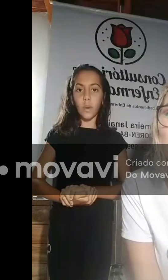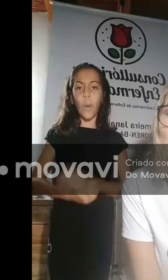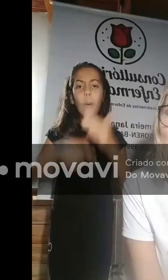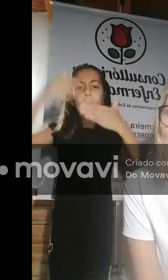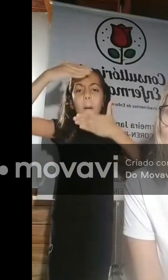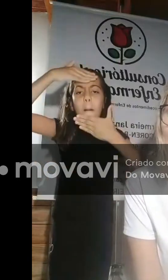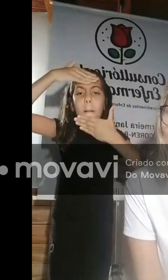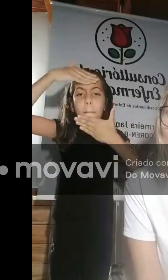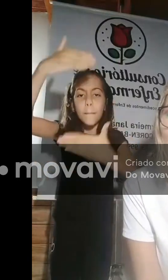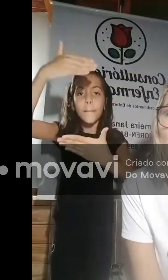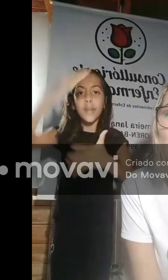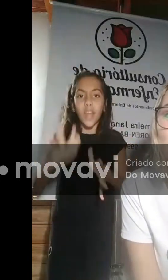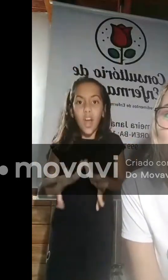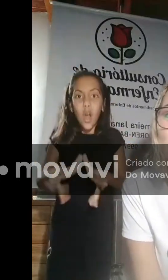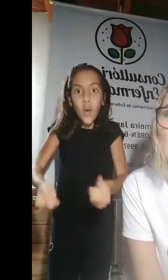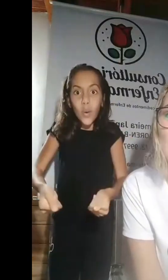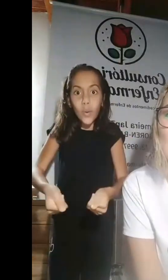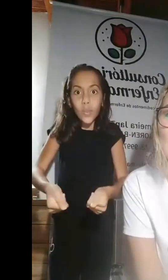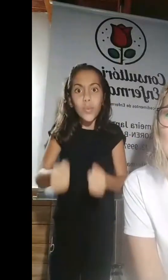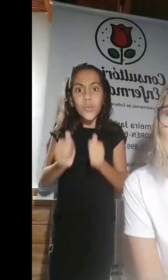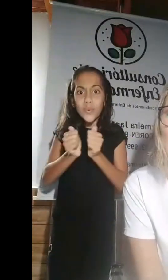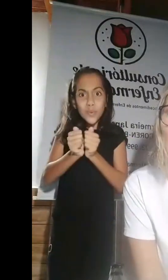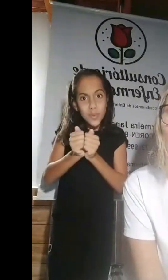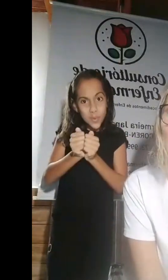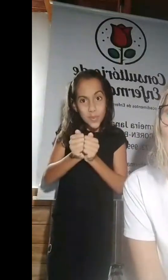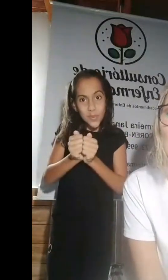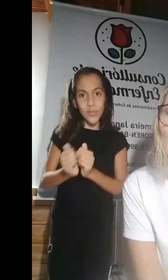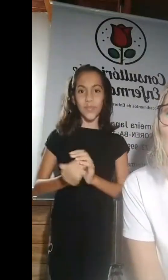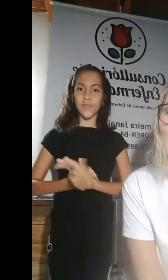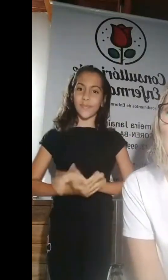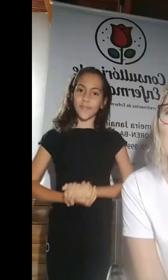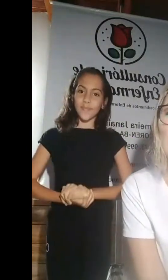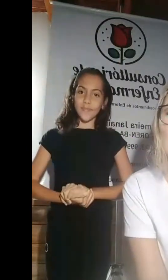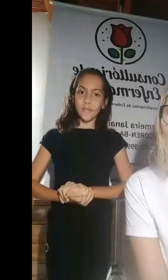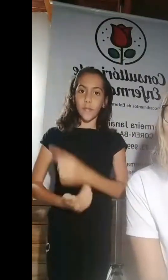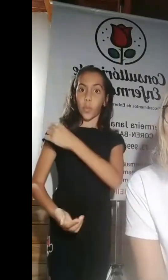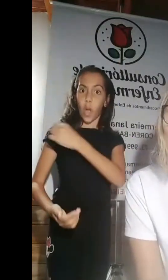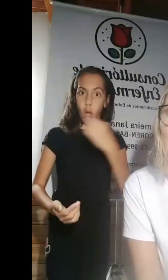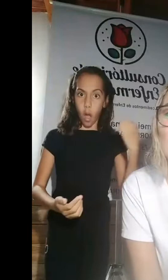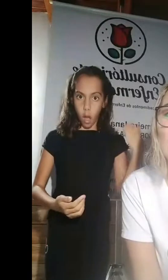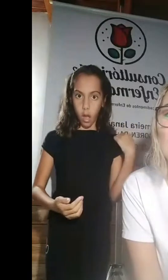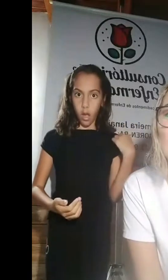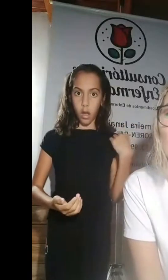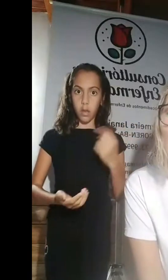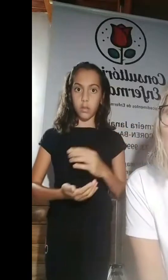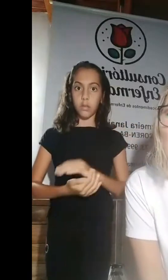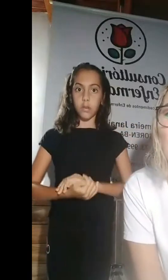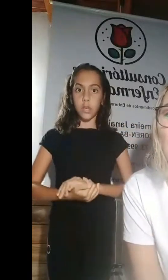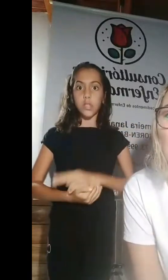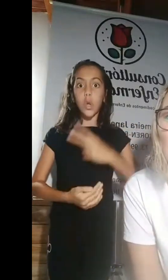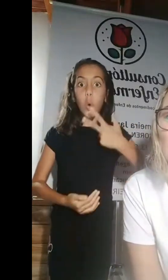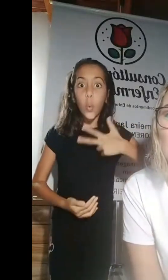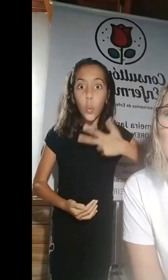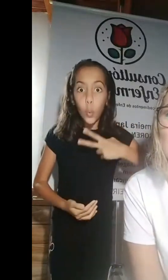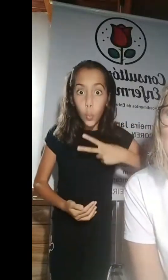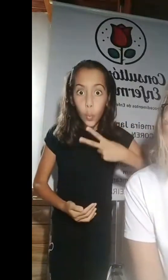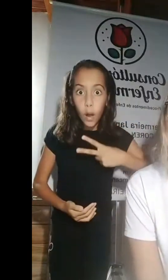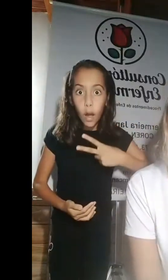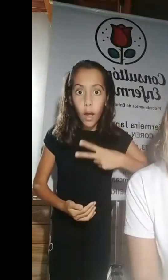dando esse apoio. Nós que estamos aqui na nossa segunda